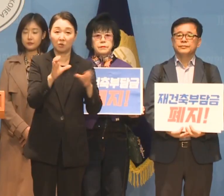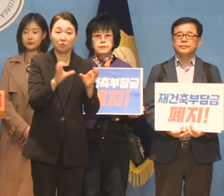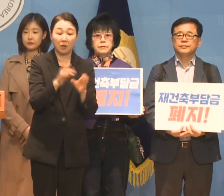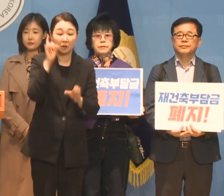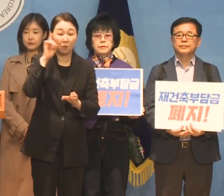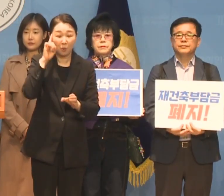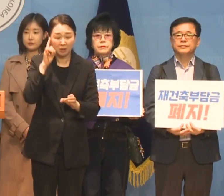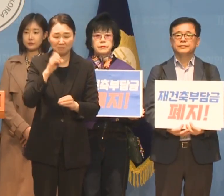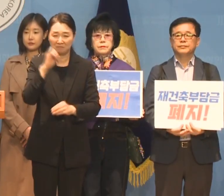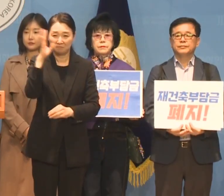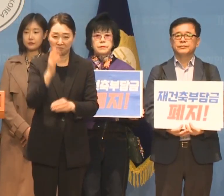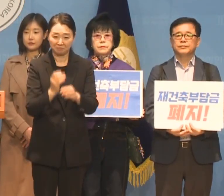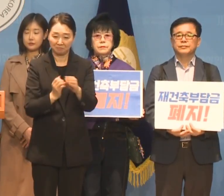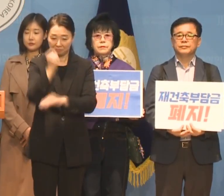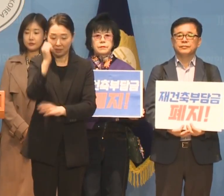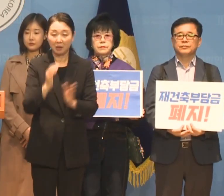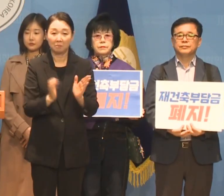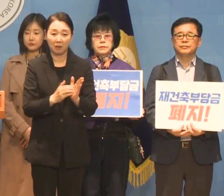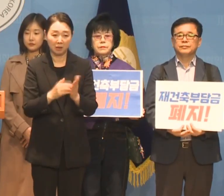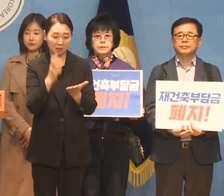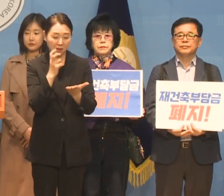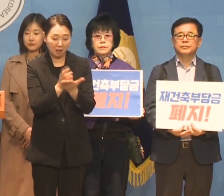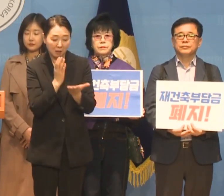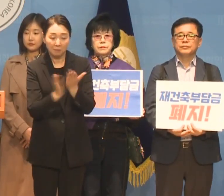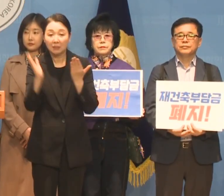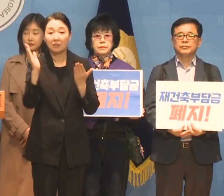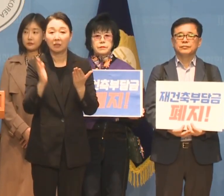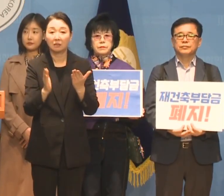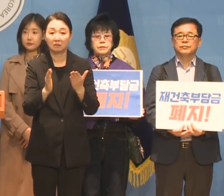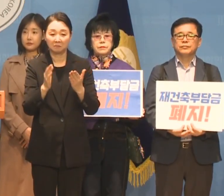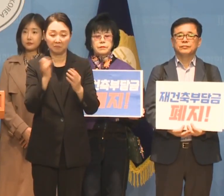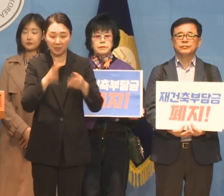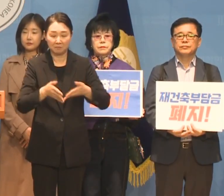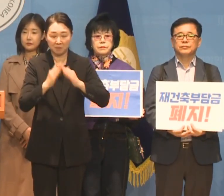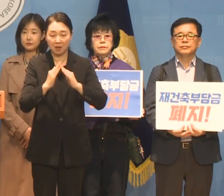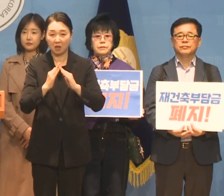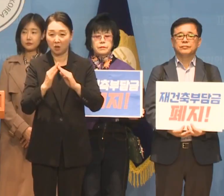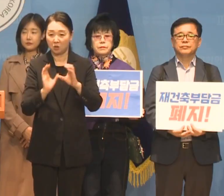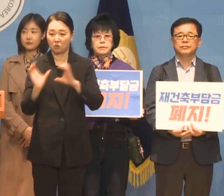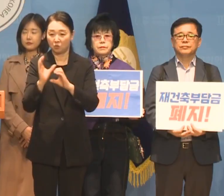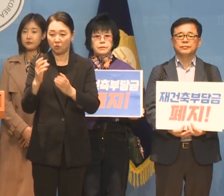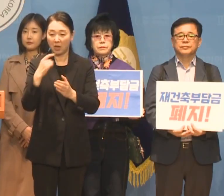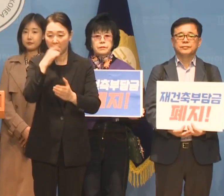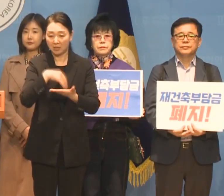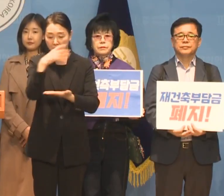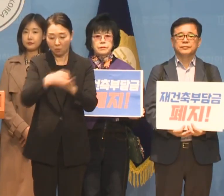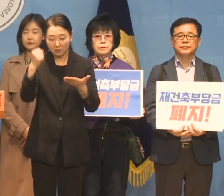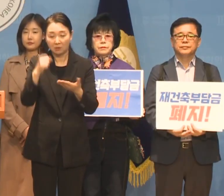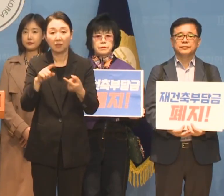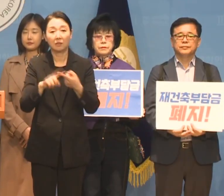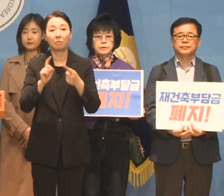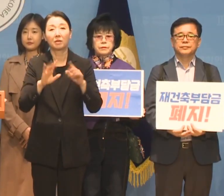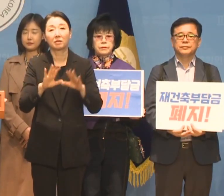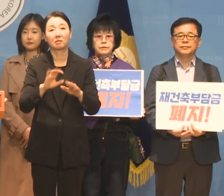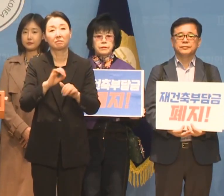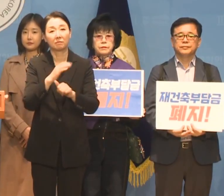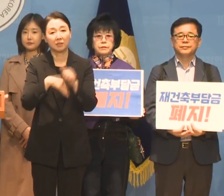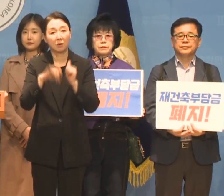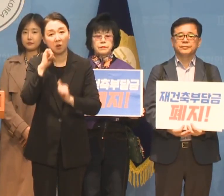날치기로 밀어붙인 불합리한 제도, 재건축 초과 이익 환수제로 인해서 어려움에 처하게